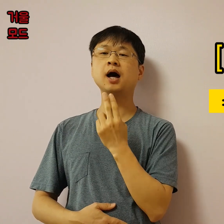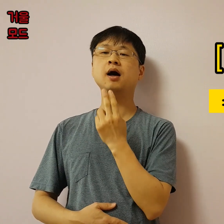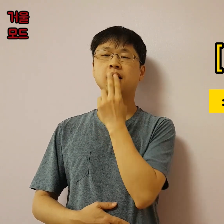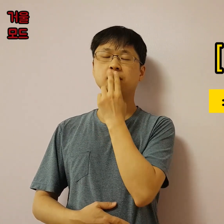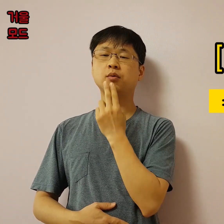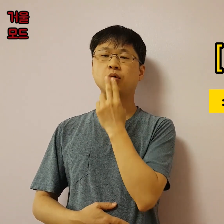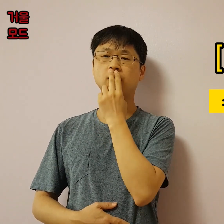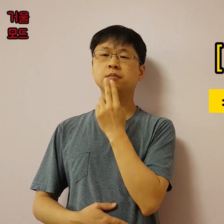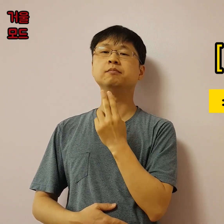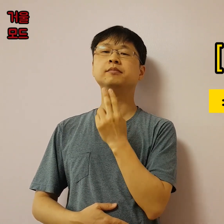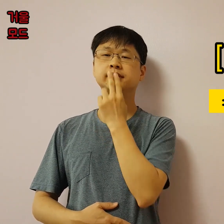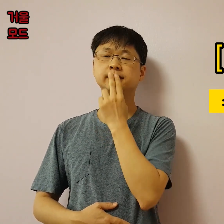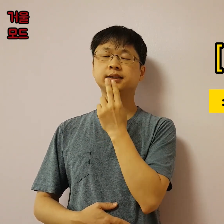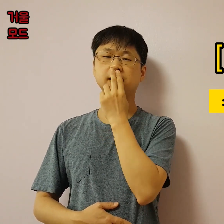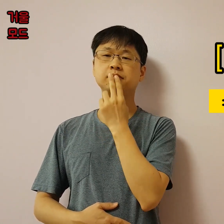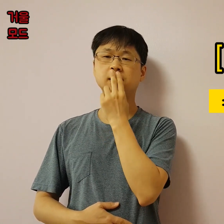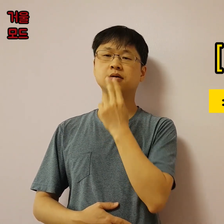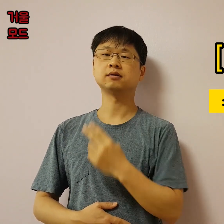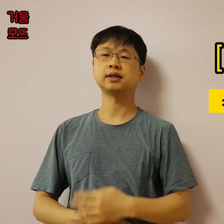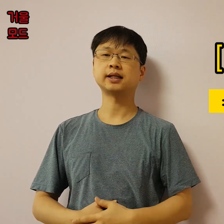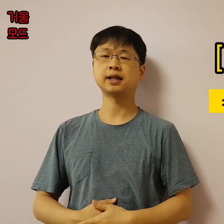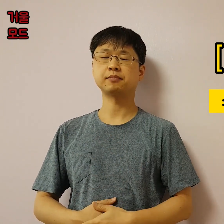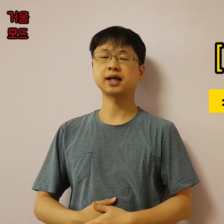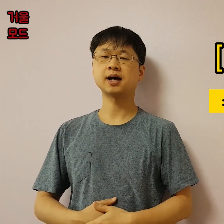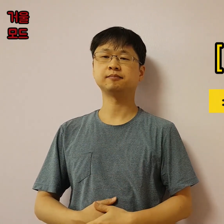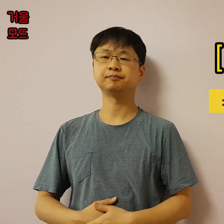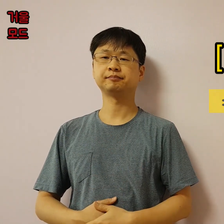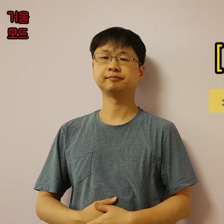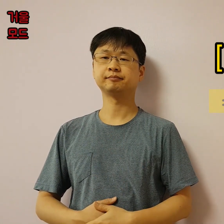합니다. 보험, 생명 나타냅니다.